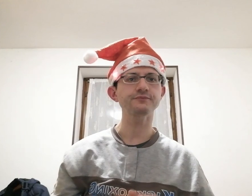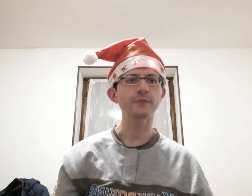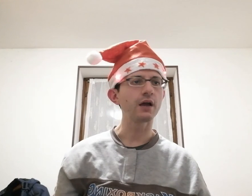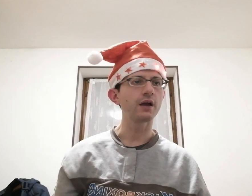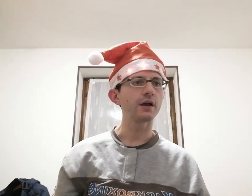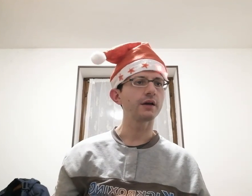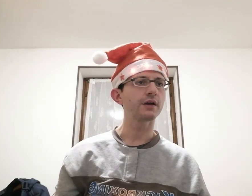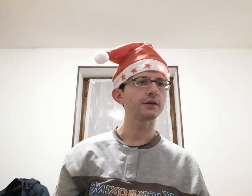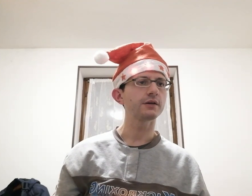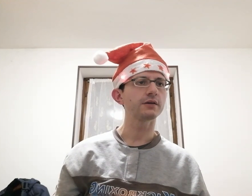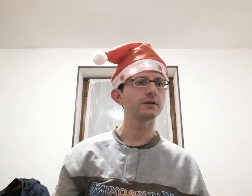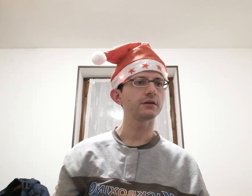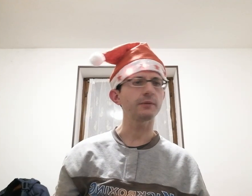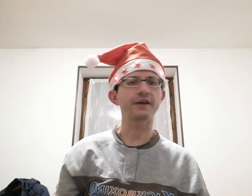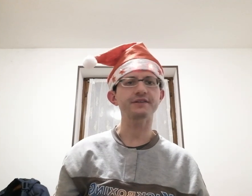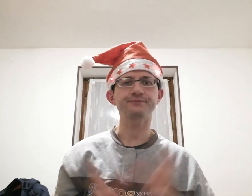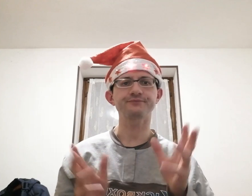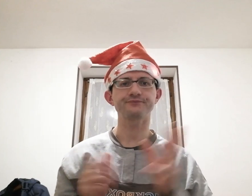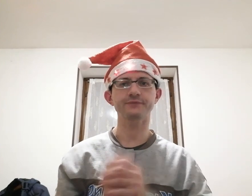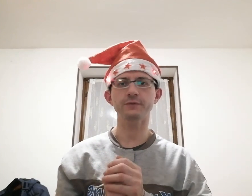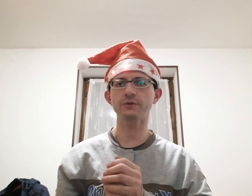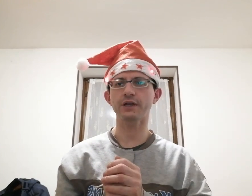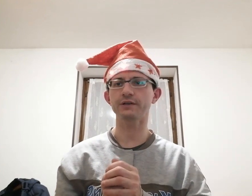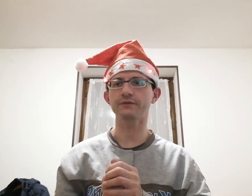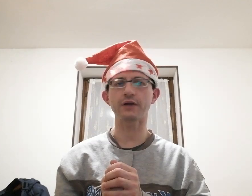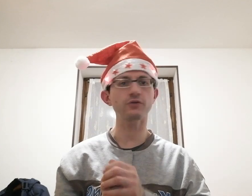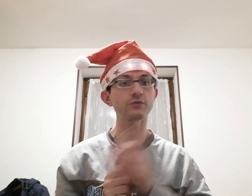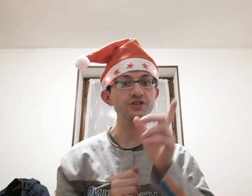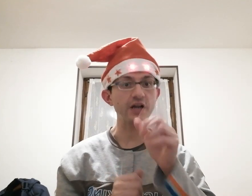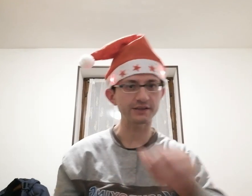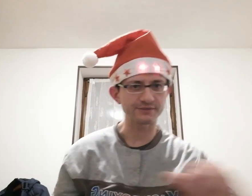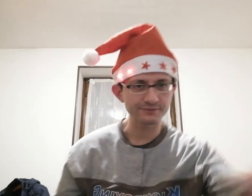E basta. Ok, vi auguro buona serata.